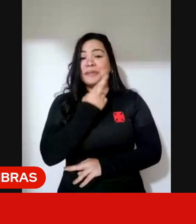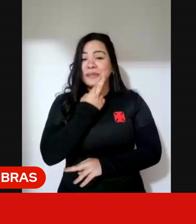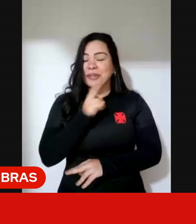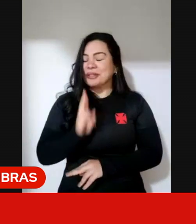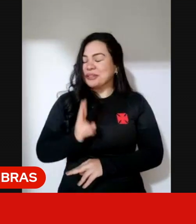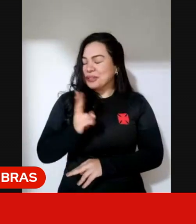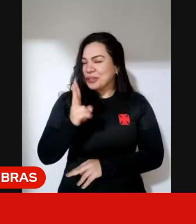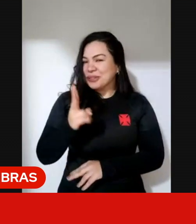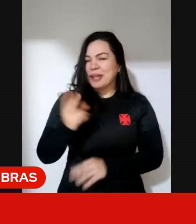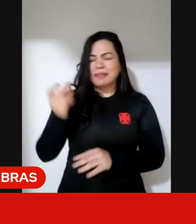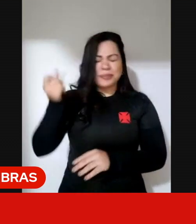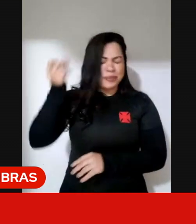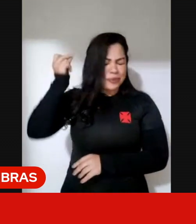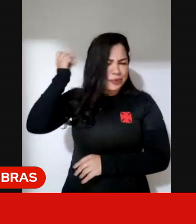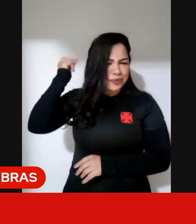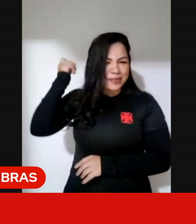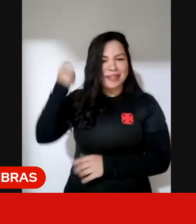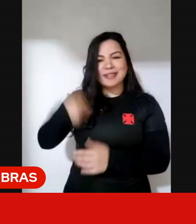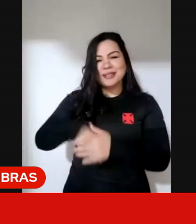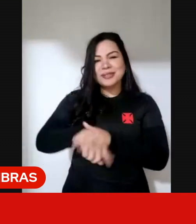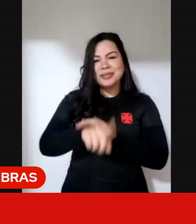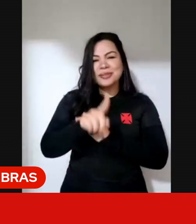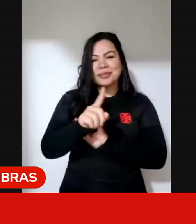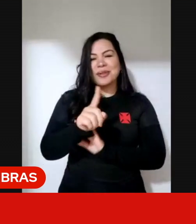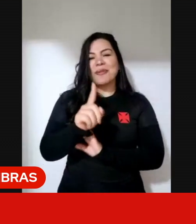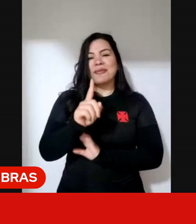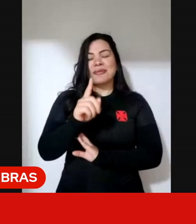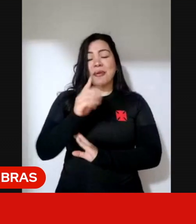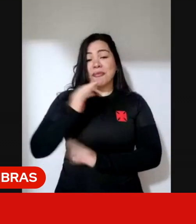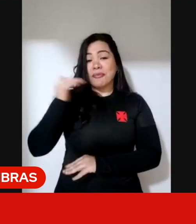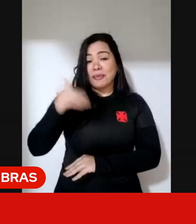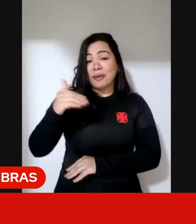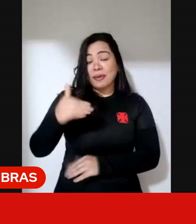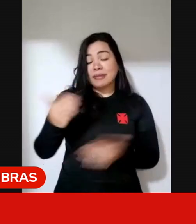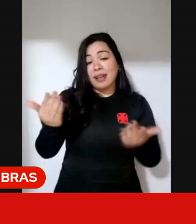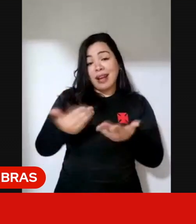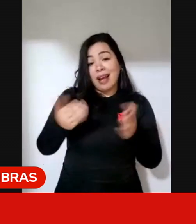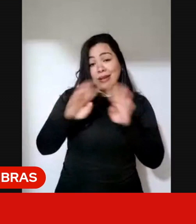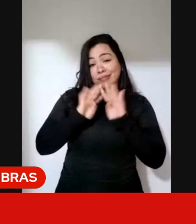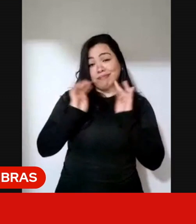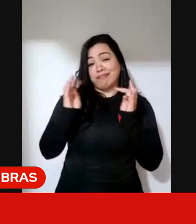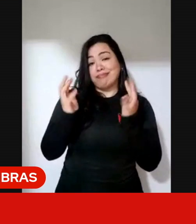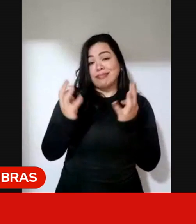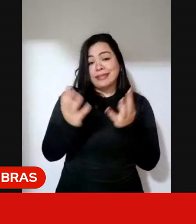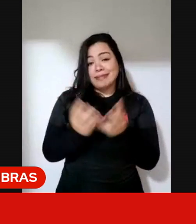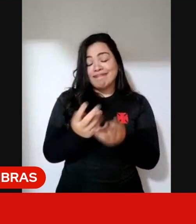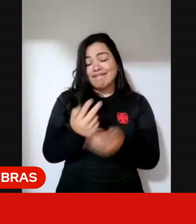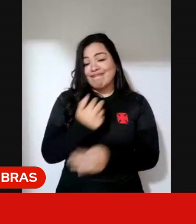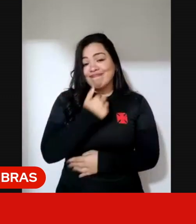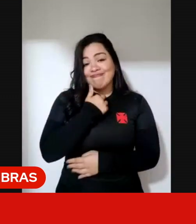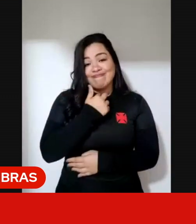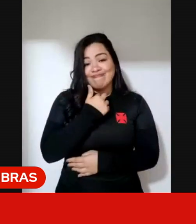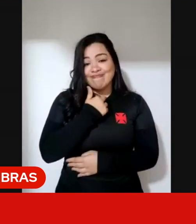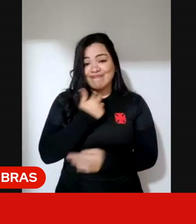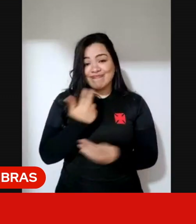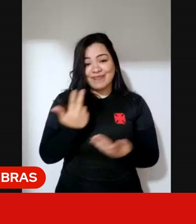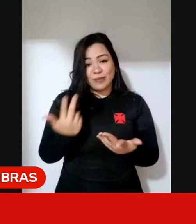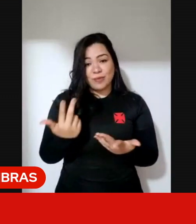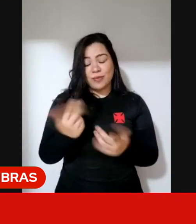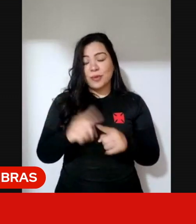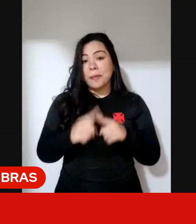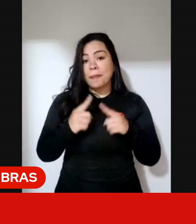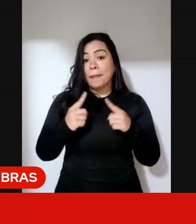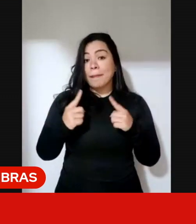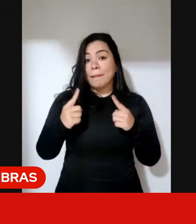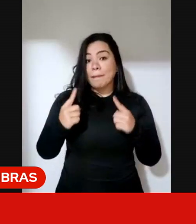gostei há anos que eu gosto de frequentar. Agora, no momento de pandemia, eu não fui nenhuma vez, mas